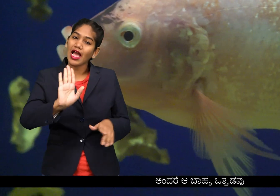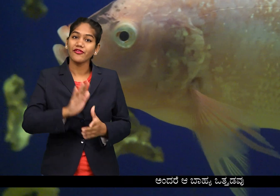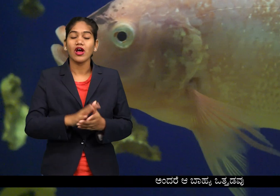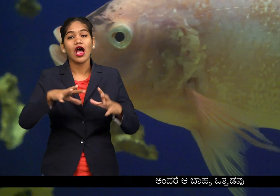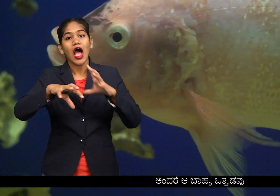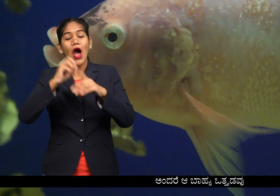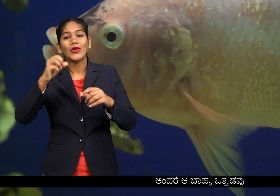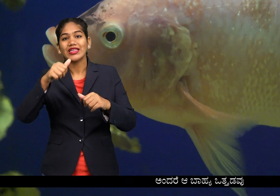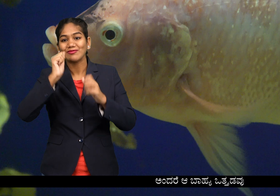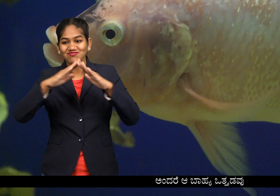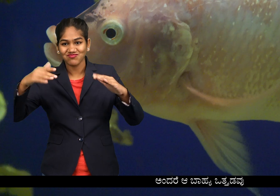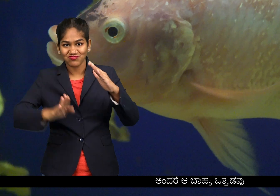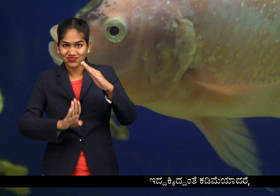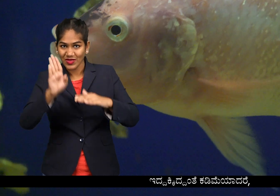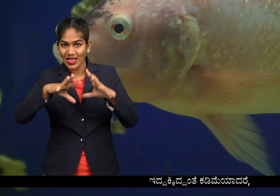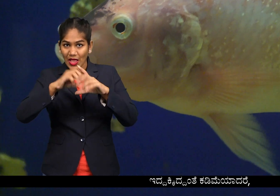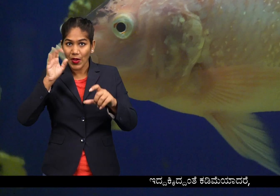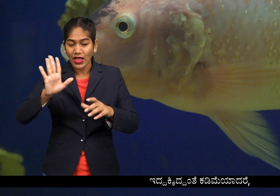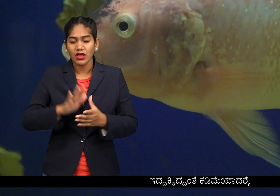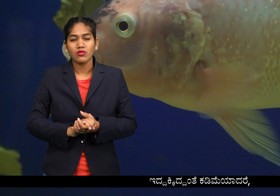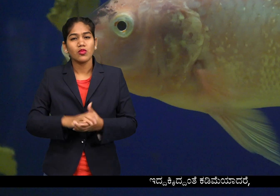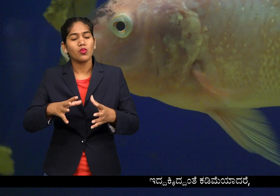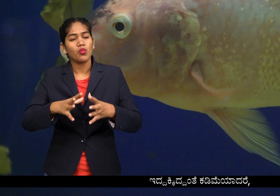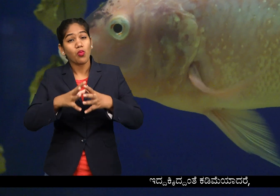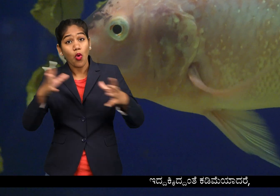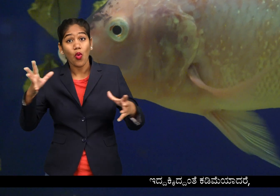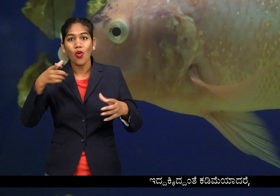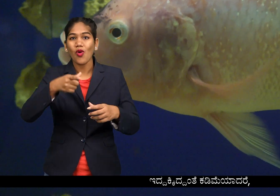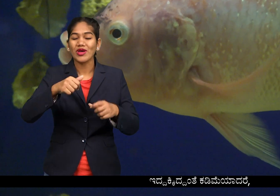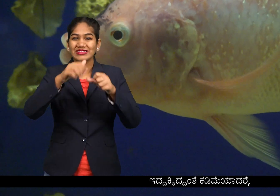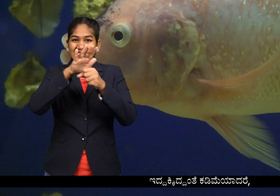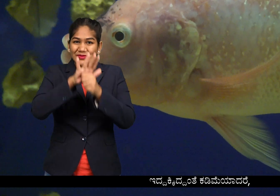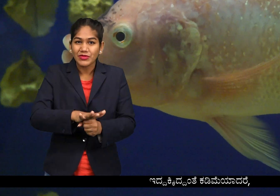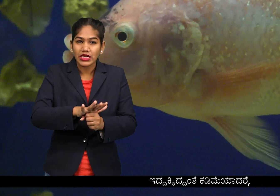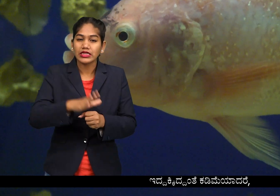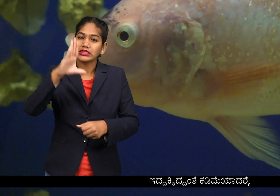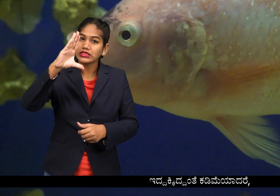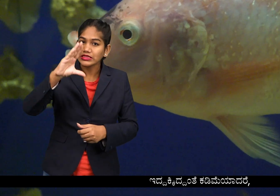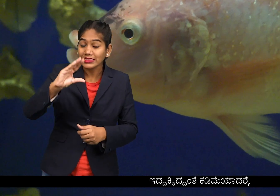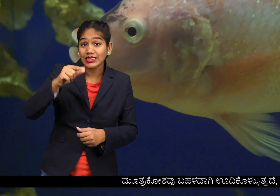ಅಂದರೆ ಆ ಬಾಹ್ಯ ಒತ್ತಡವು ಇದ್ದಕ್ಕಿದ್ದಂತೆ ಕಡಿಮೆಯಾದರೆ